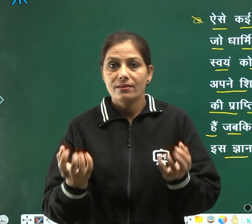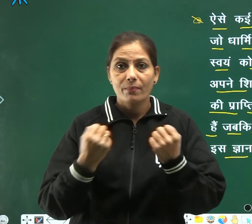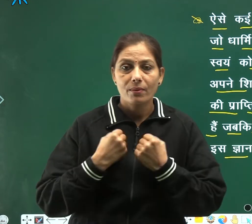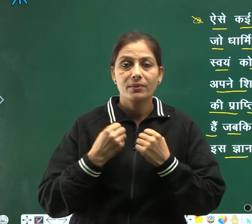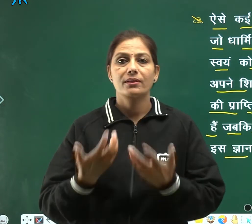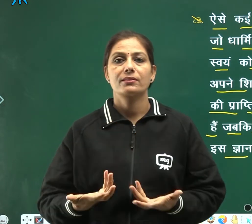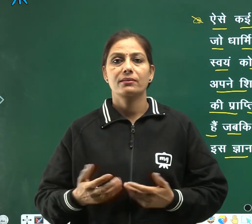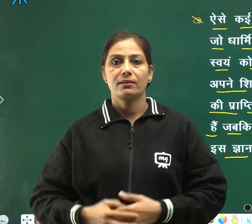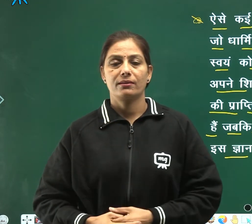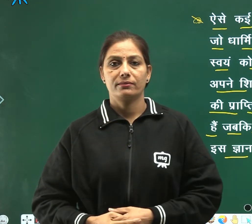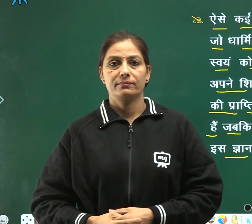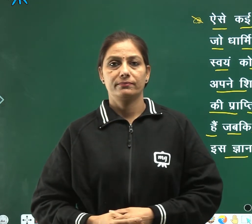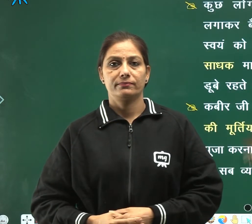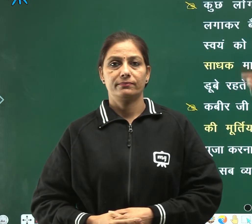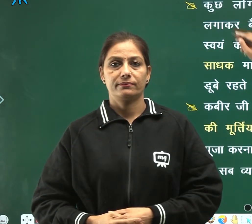जा सकता है।